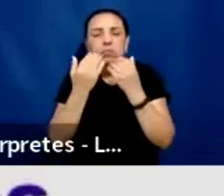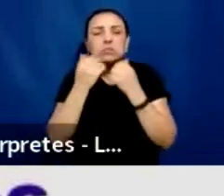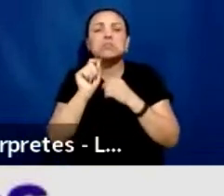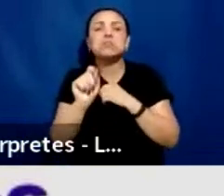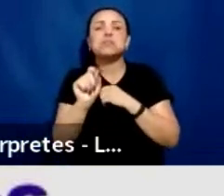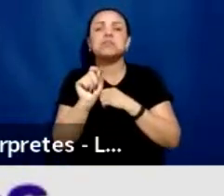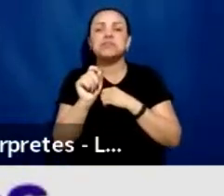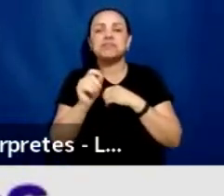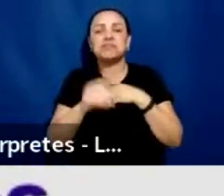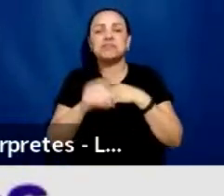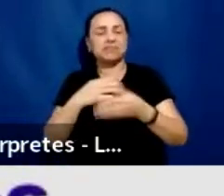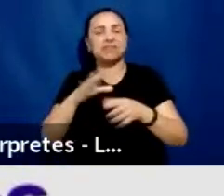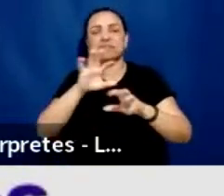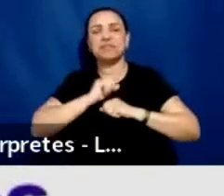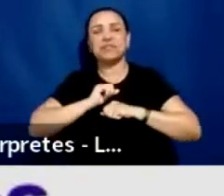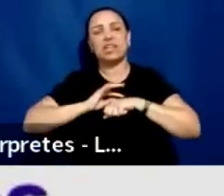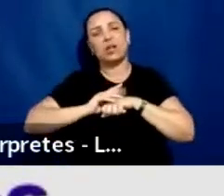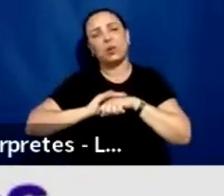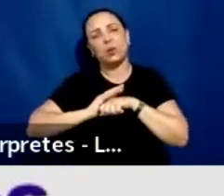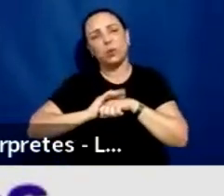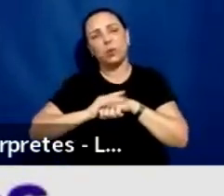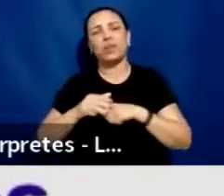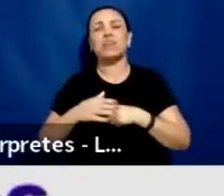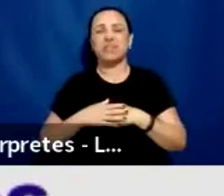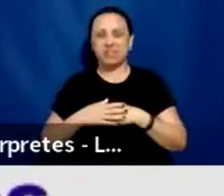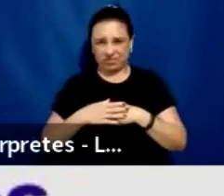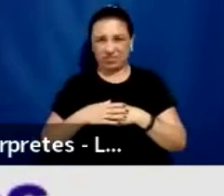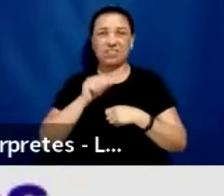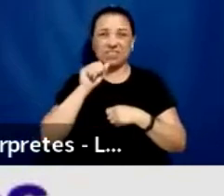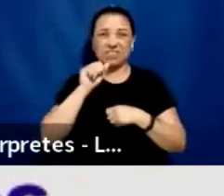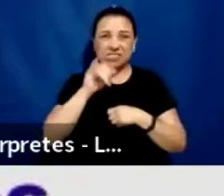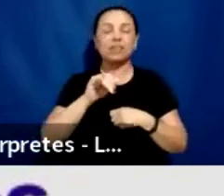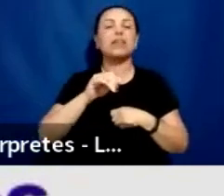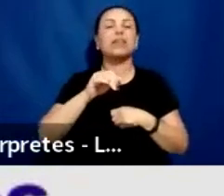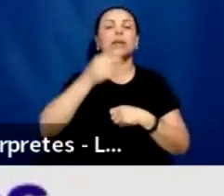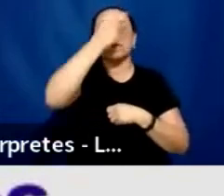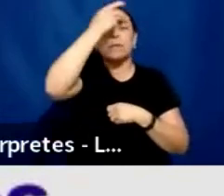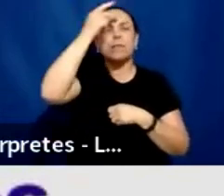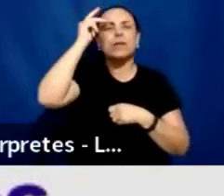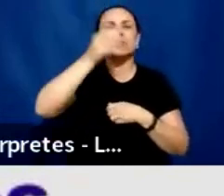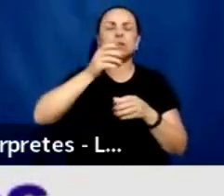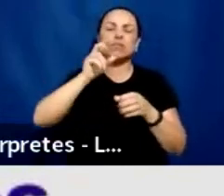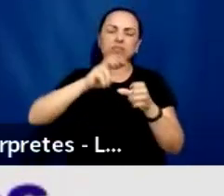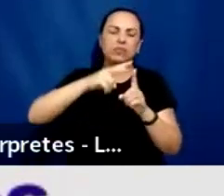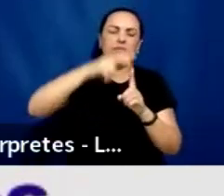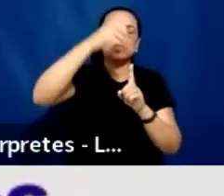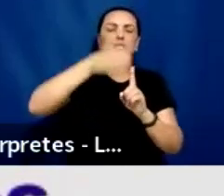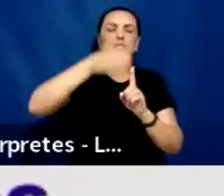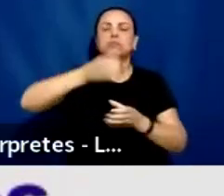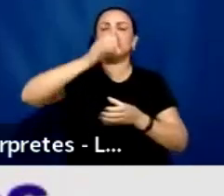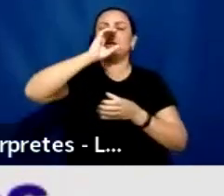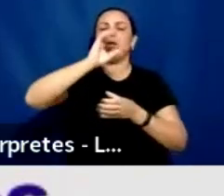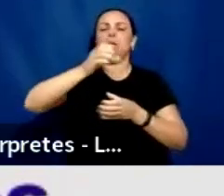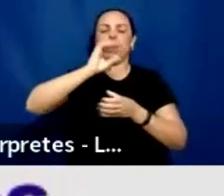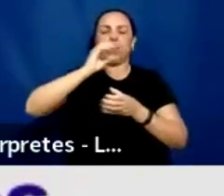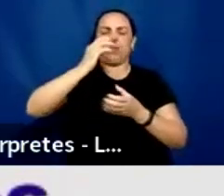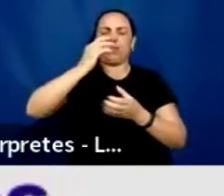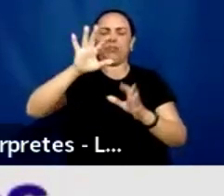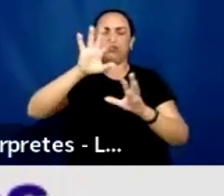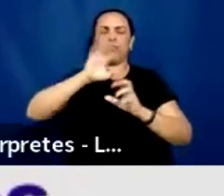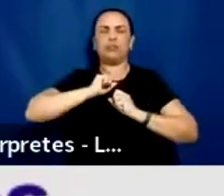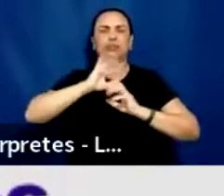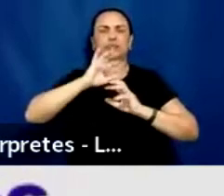nós consigamos neutralizar o efeito do refrigerante. Então, olha só o quanto esses alimentos